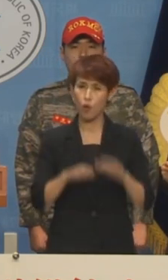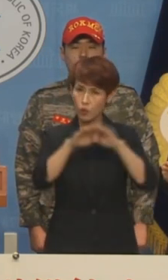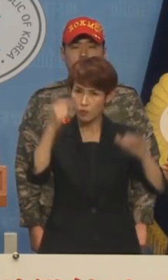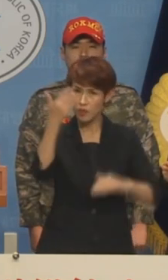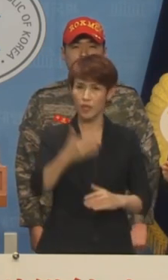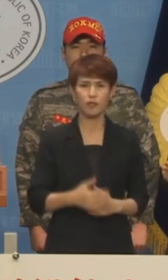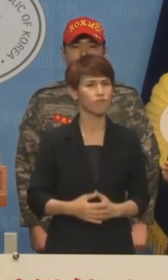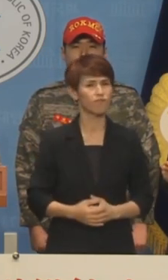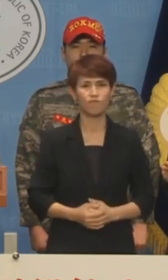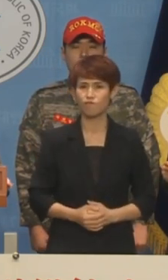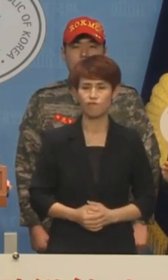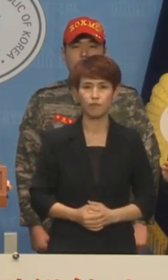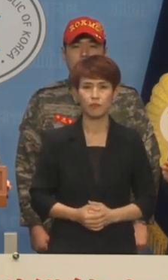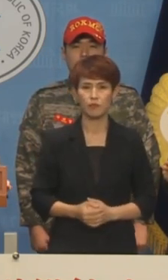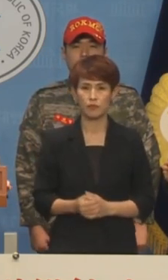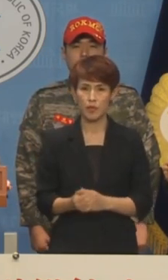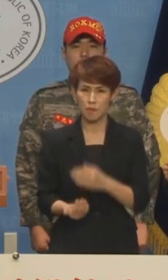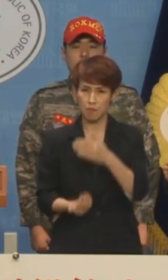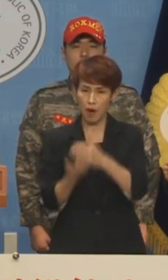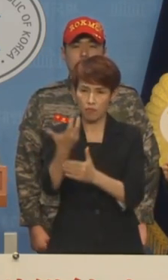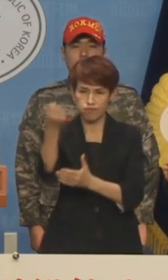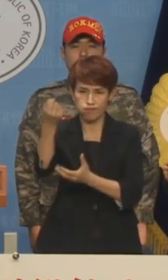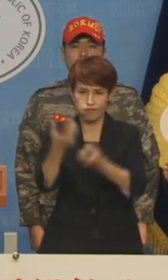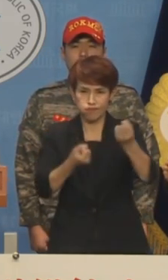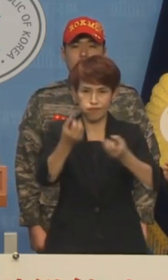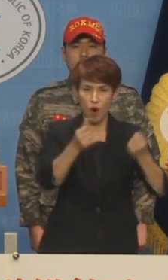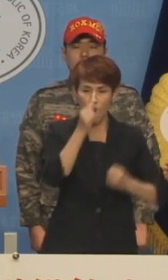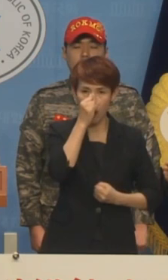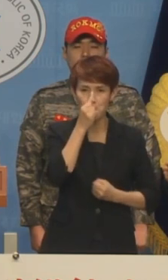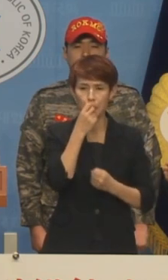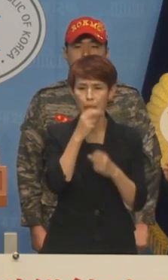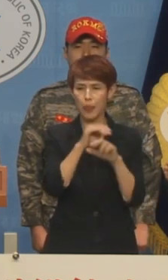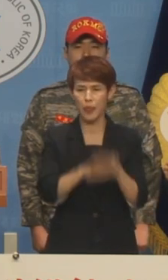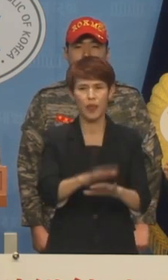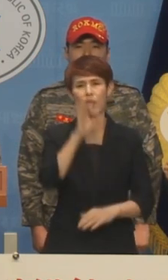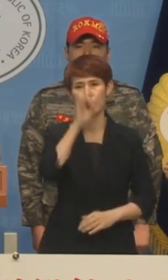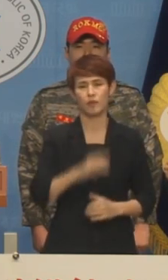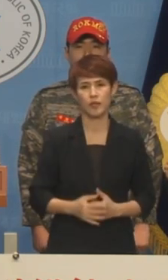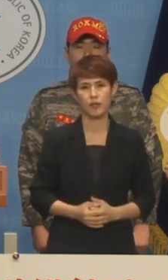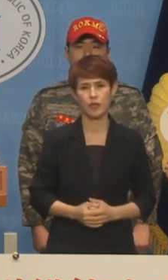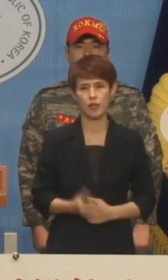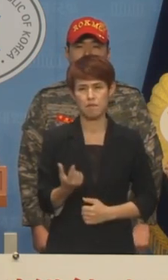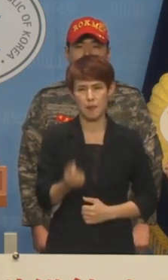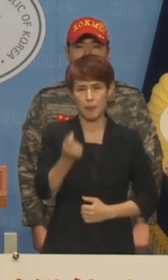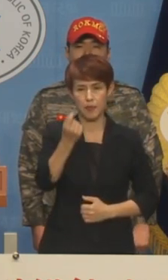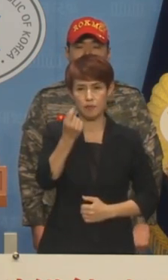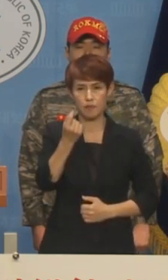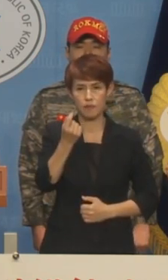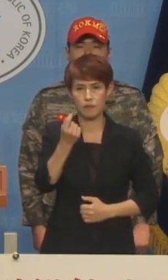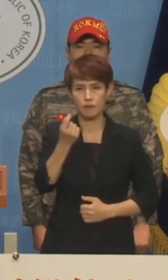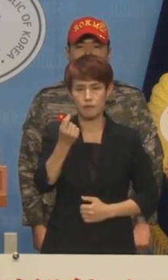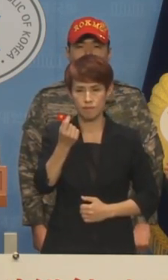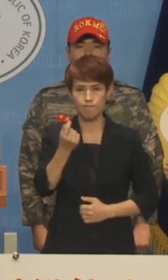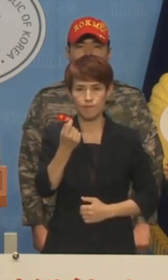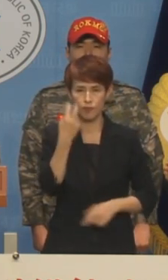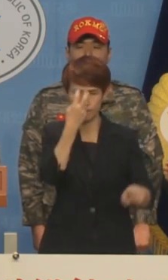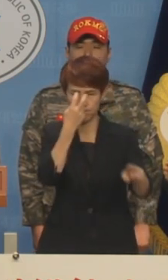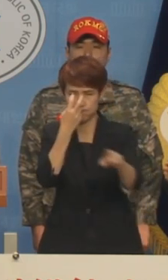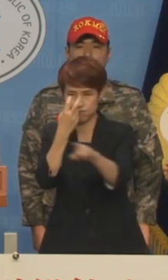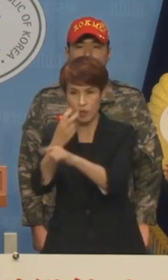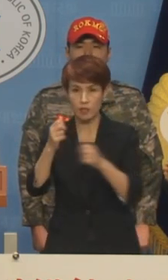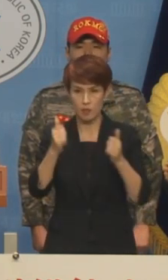있겠습니까? 사건이 이리저리 쪼개지고 이송되며 유야무야되어서는 안 됩니다. 신속하고 이론적이고 포괄적인 수사와